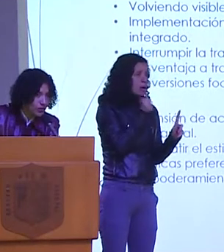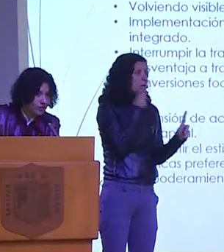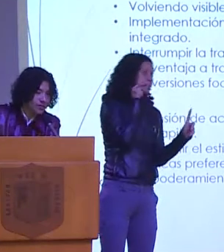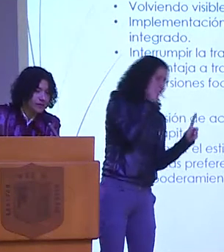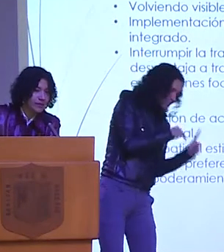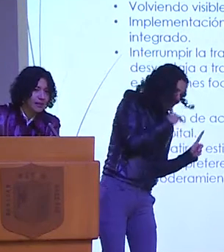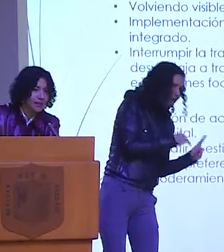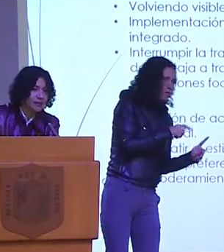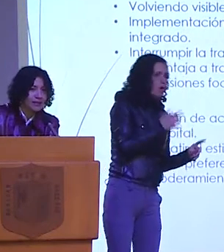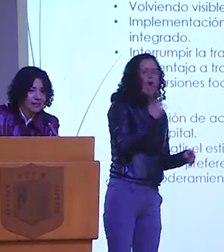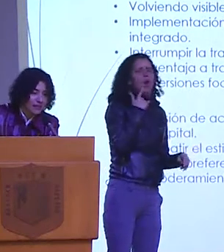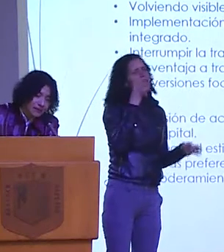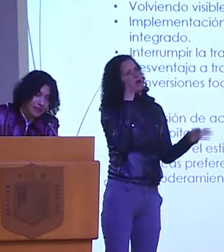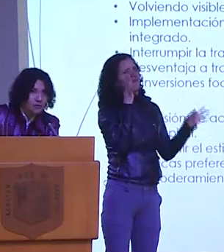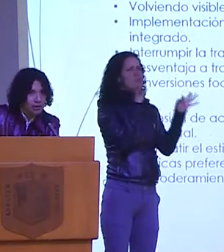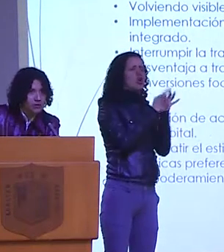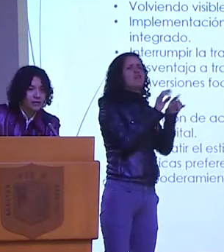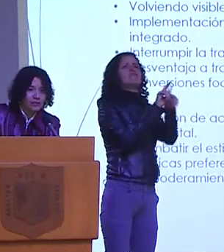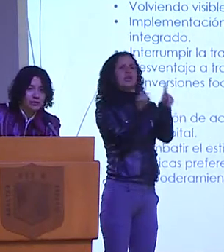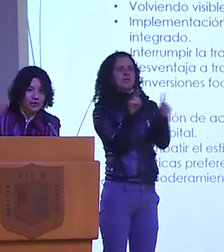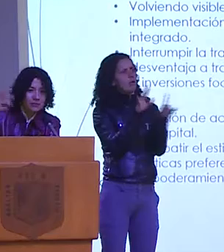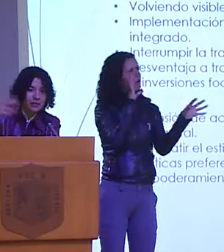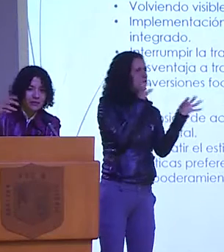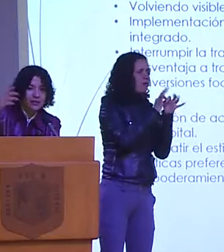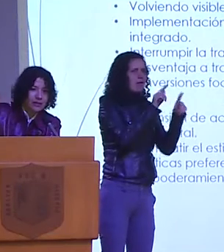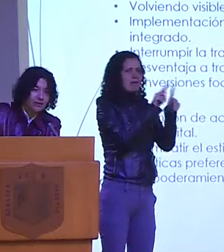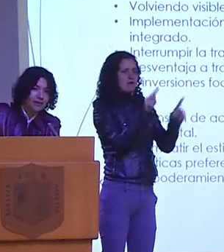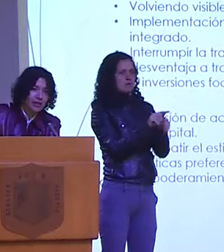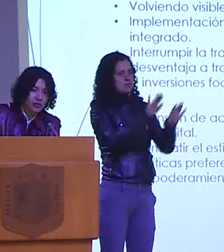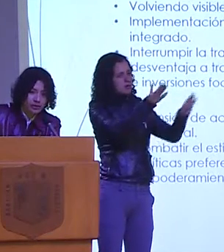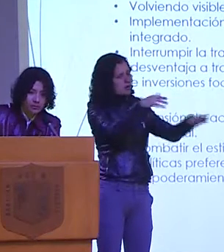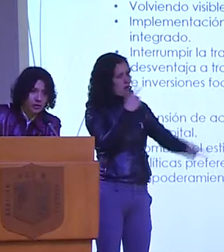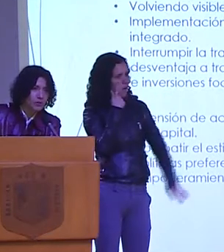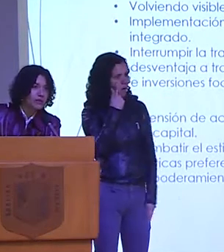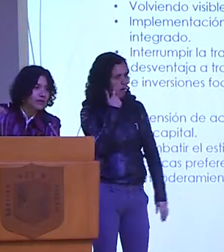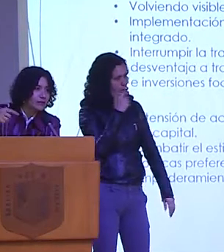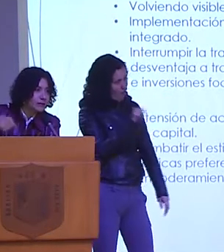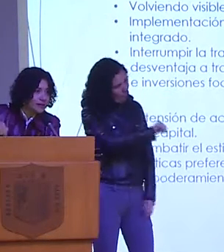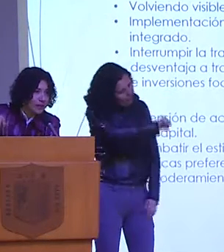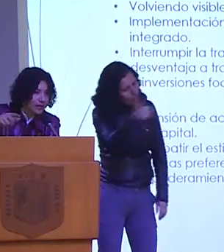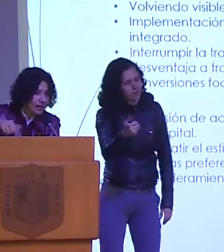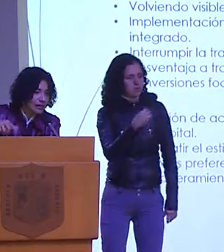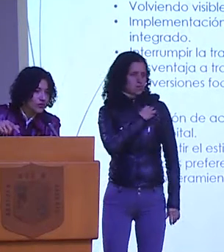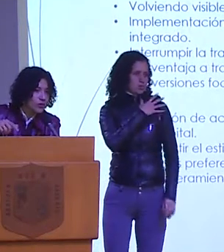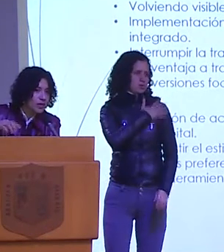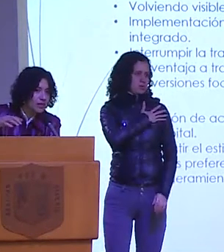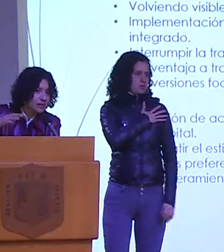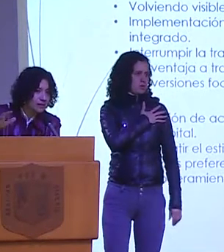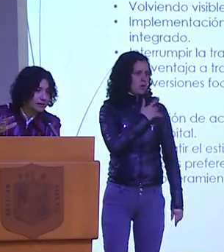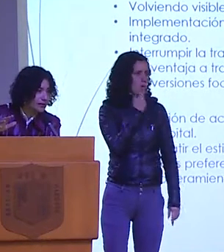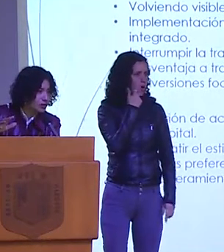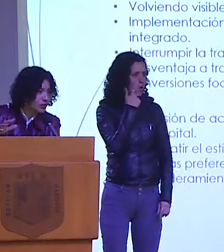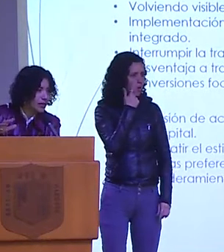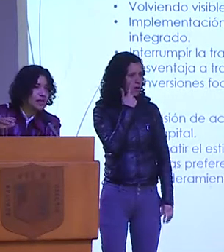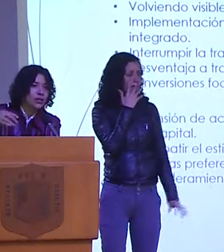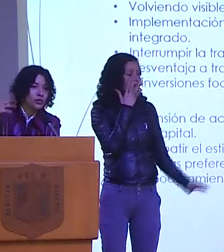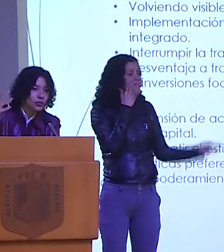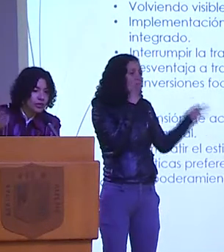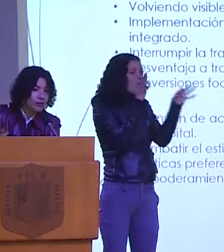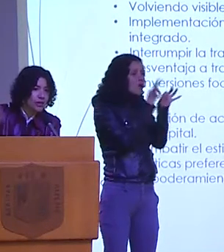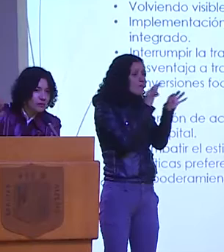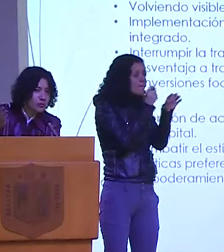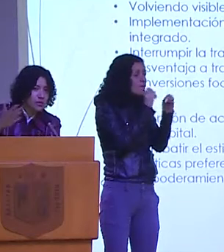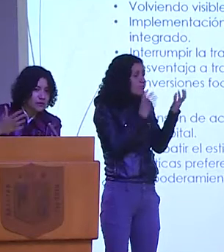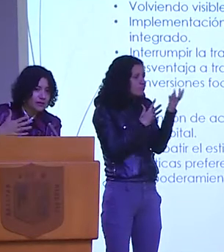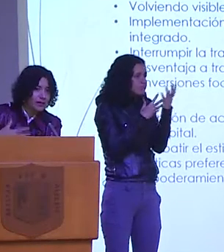del enfoque diferencial. Y bueno, entonces empecemos a transitar a otras oportunidades. El enfoque interseccional